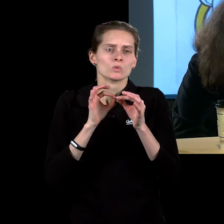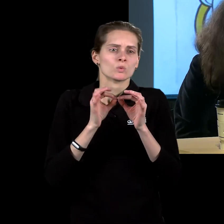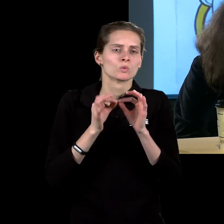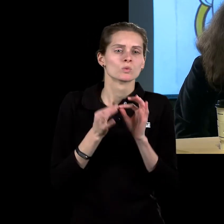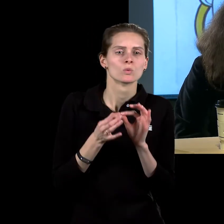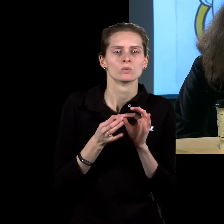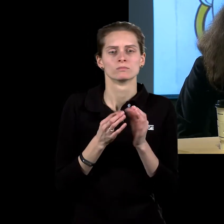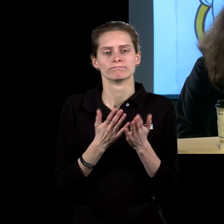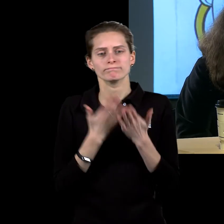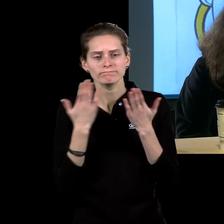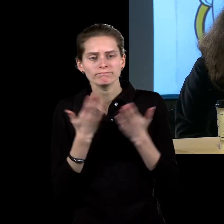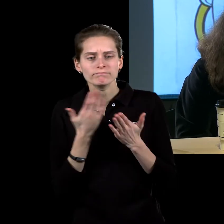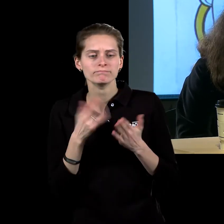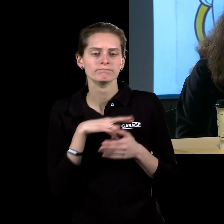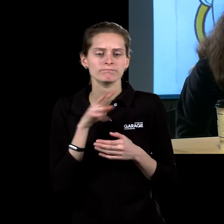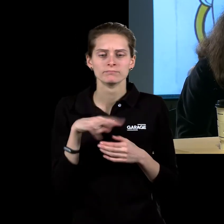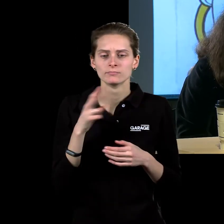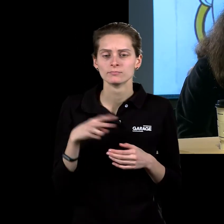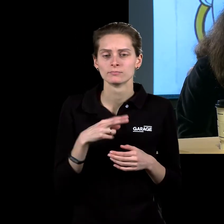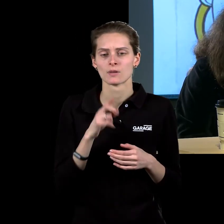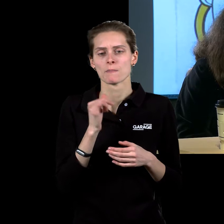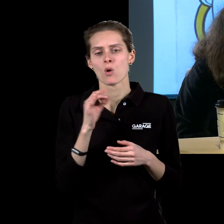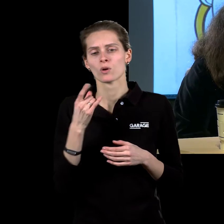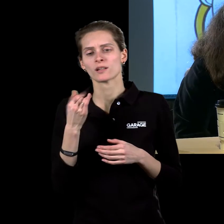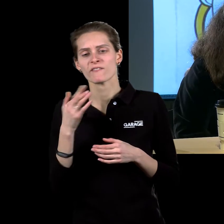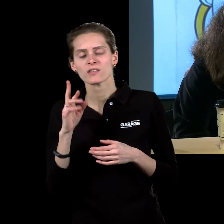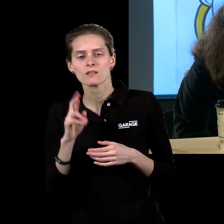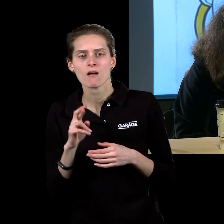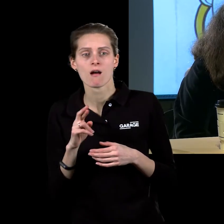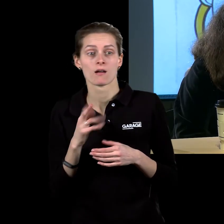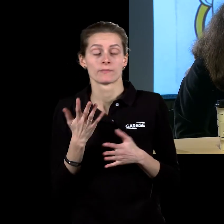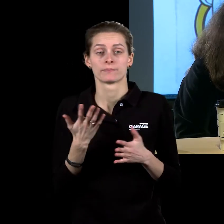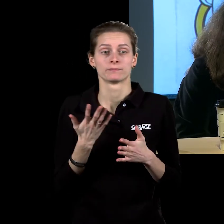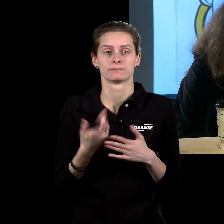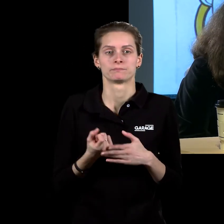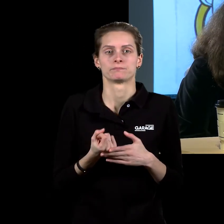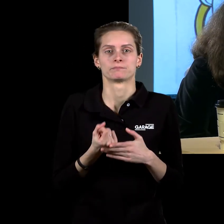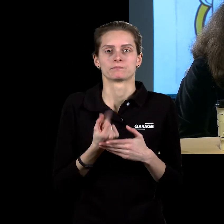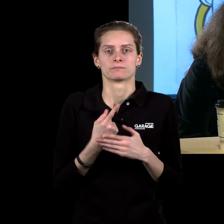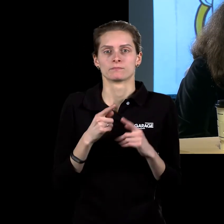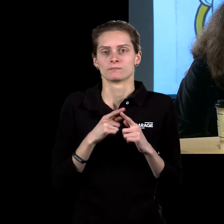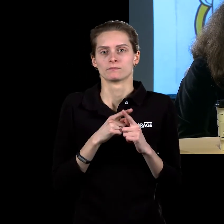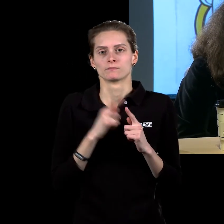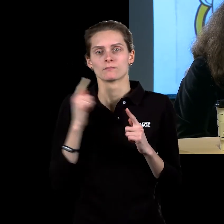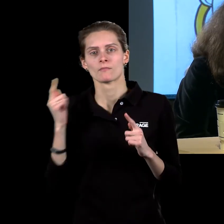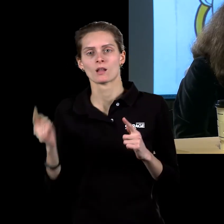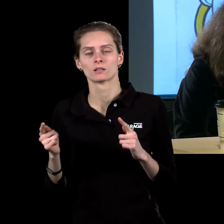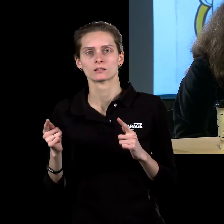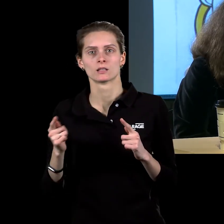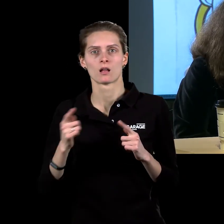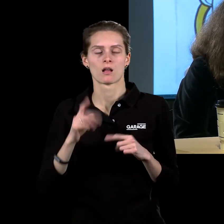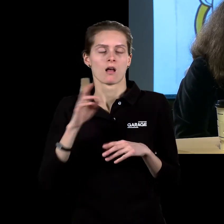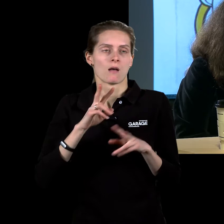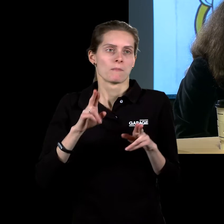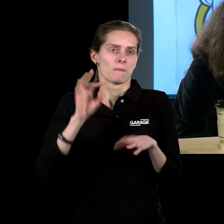не вчитывать ее детали, ее биографии, ее работы, если возникает как бы отсылка к болезни,